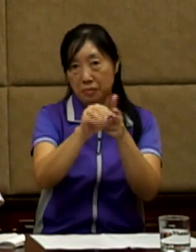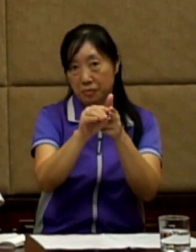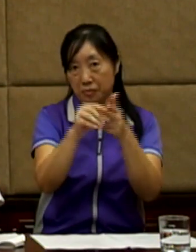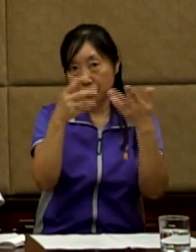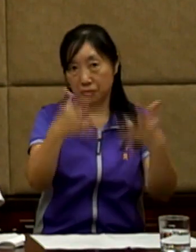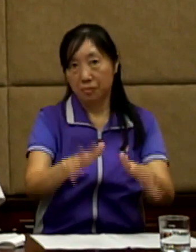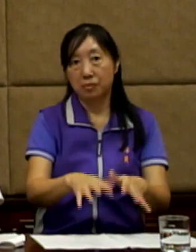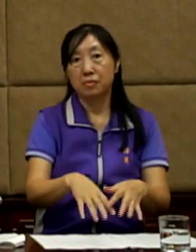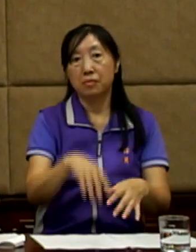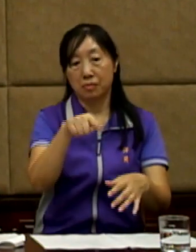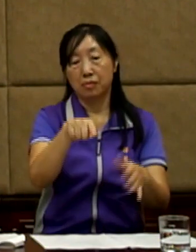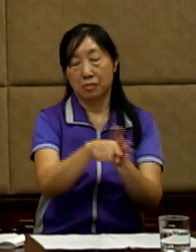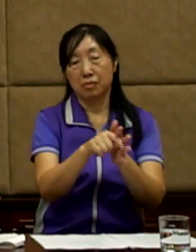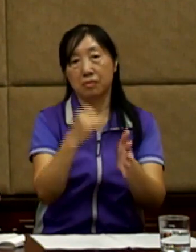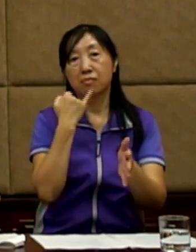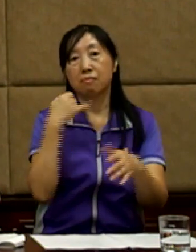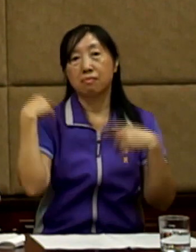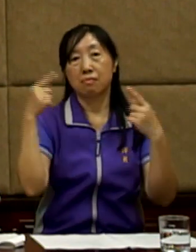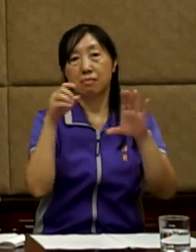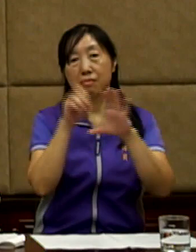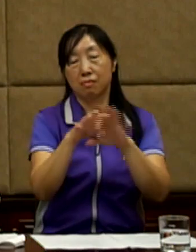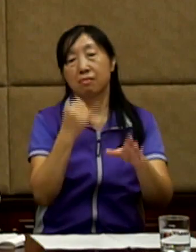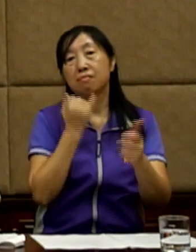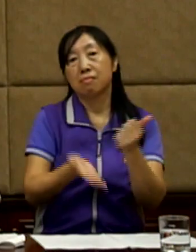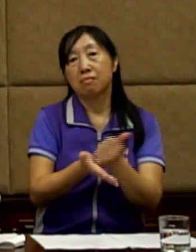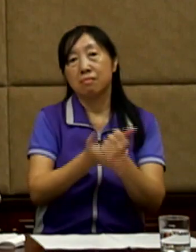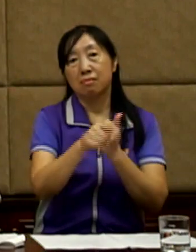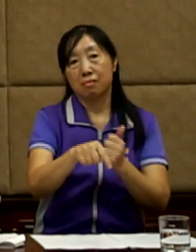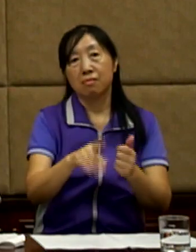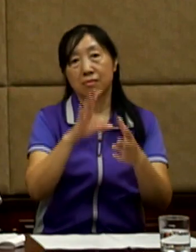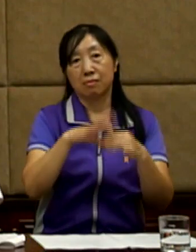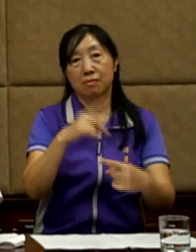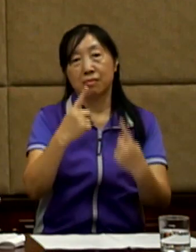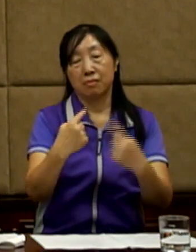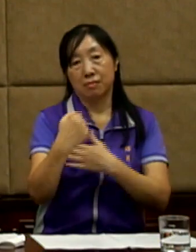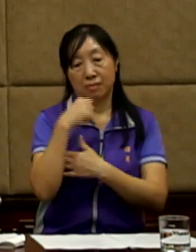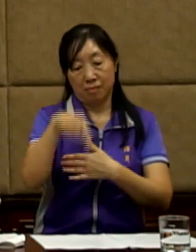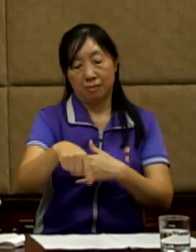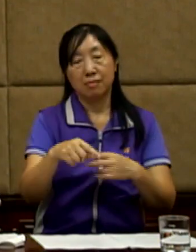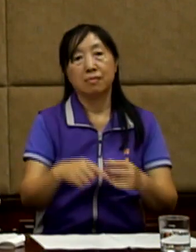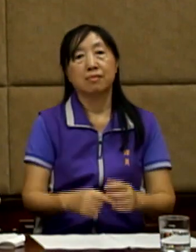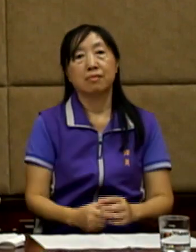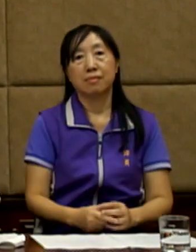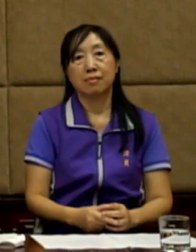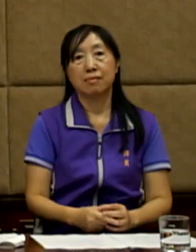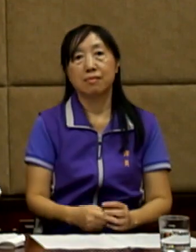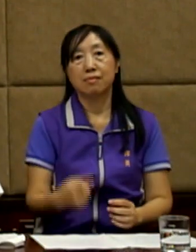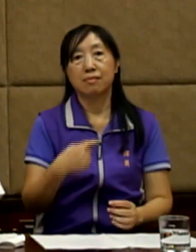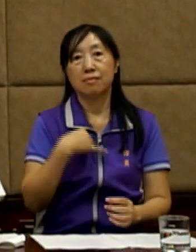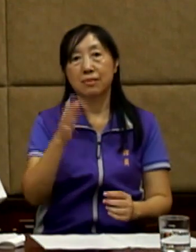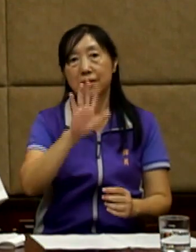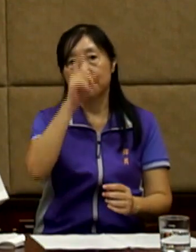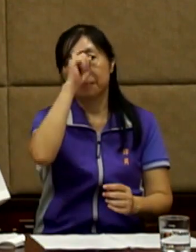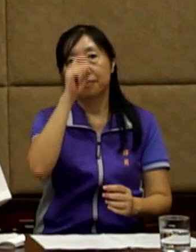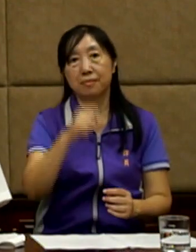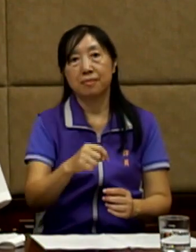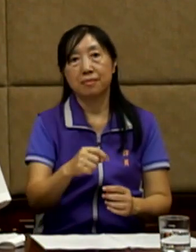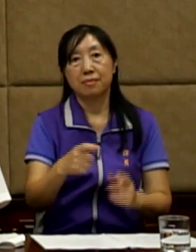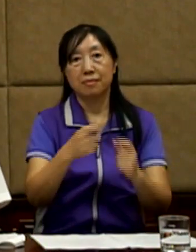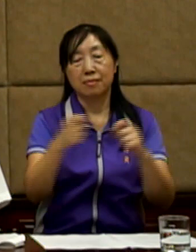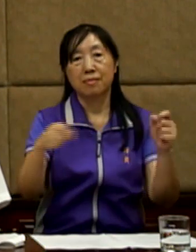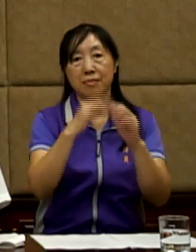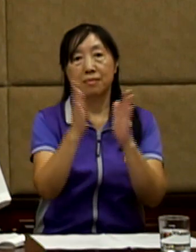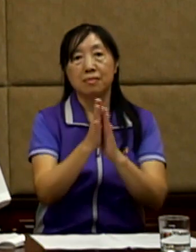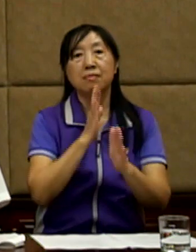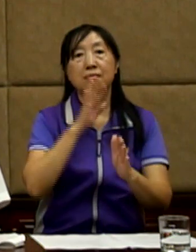分有露出的机会。所以这大概是我们这次比较前进的。另外就是，我们也不想希望说永远用看